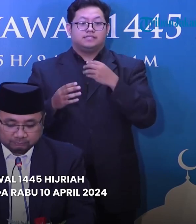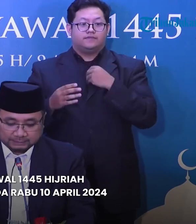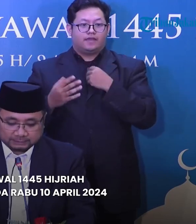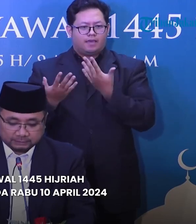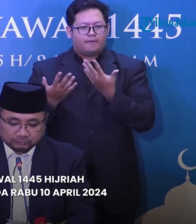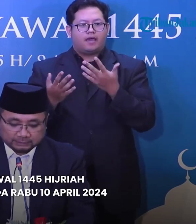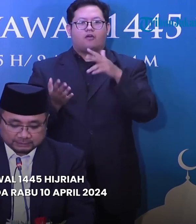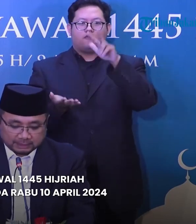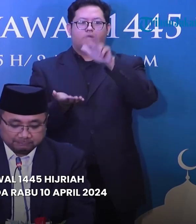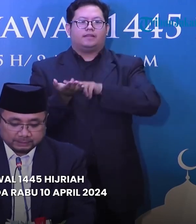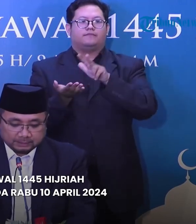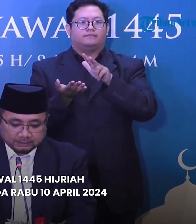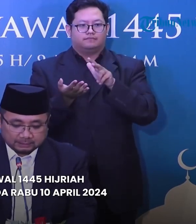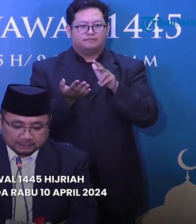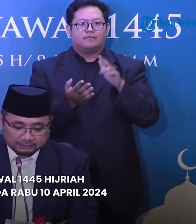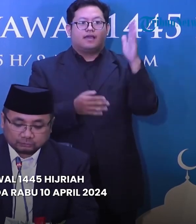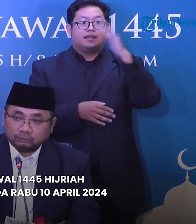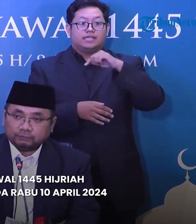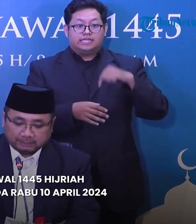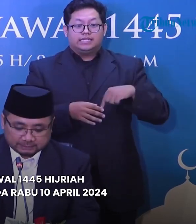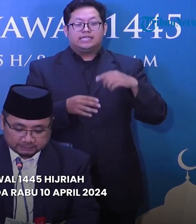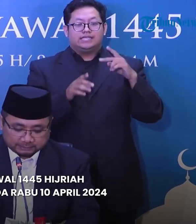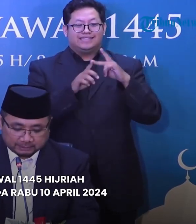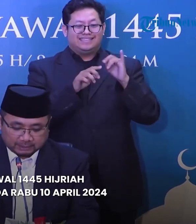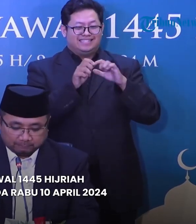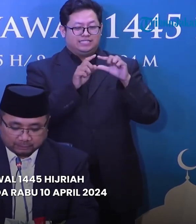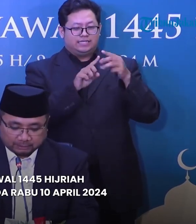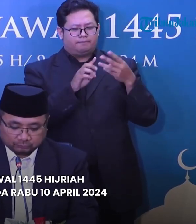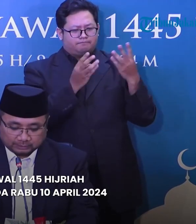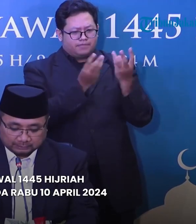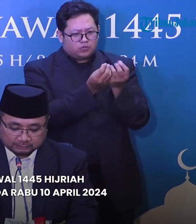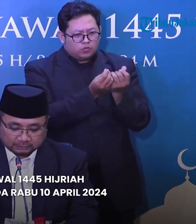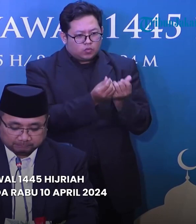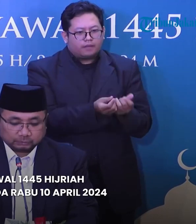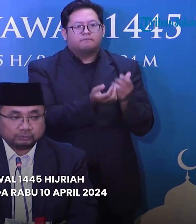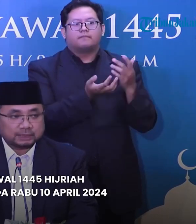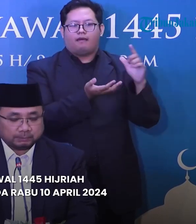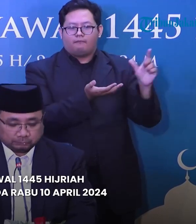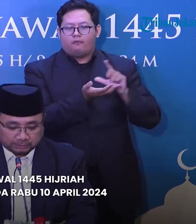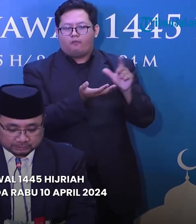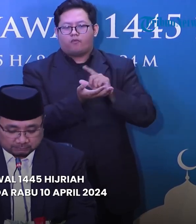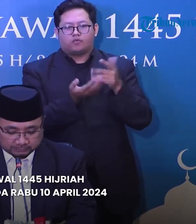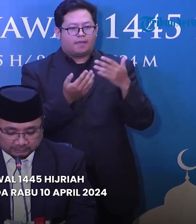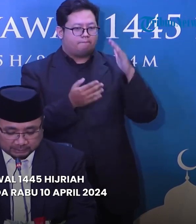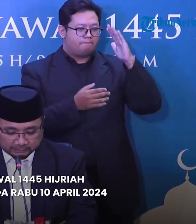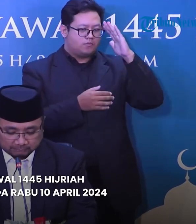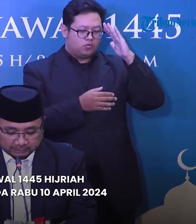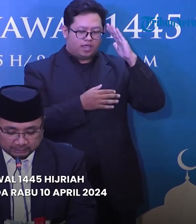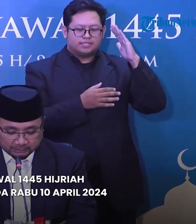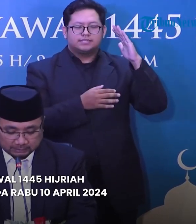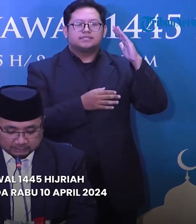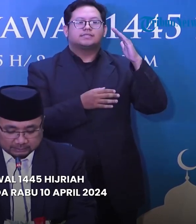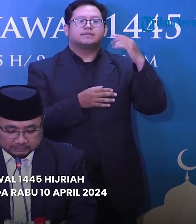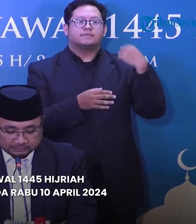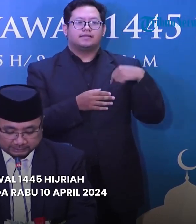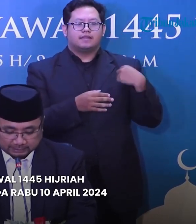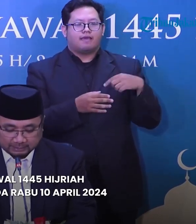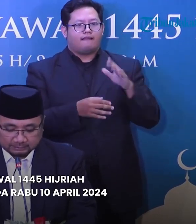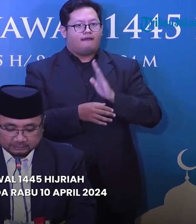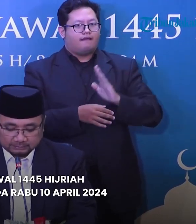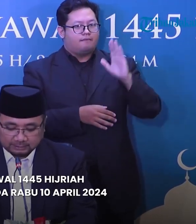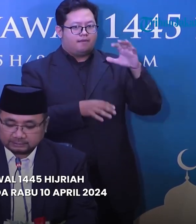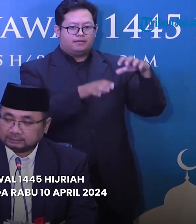informasi hitungan hisab telah dikonfirmasi dengan laporan rukyat dari petugas-petugas Kementerian Agama di